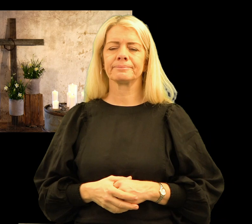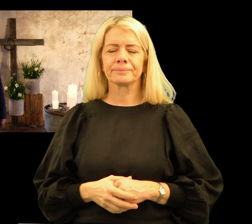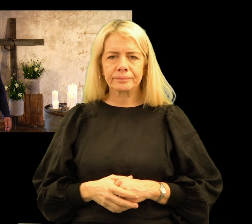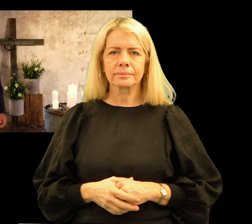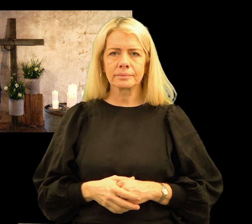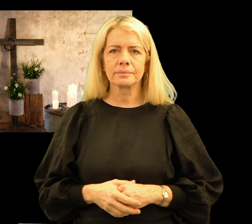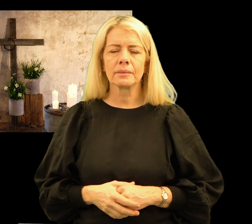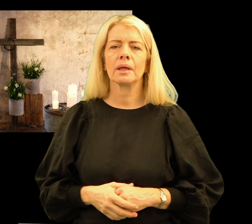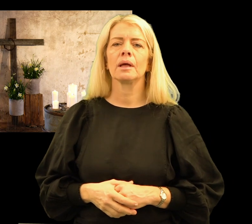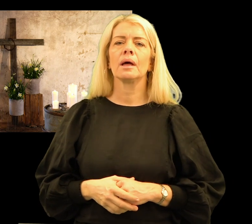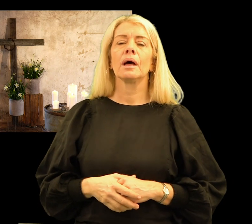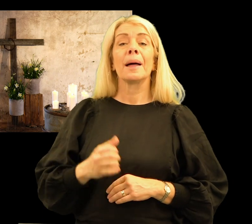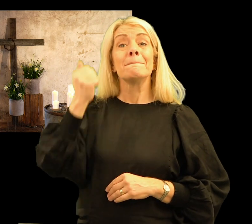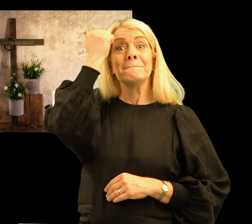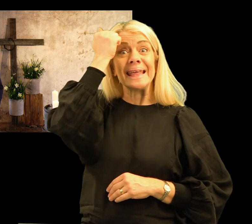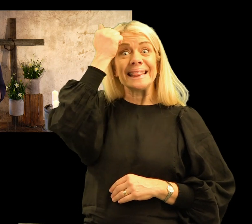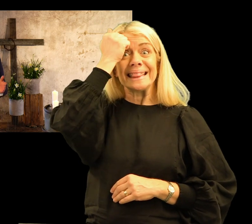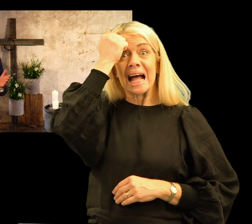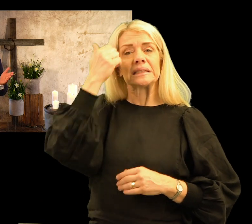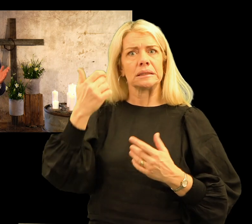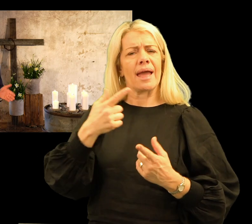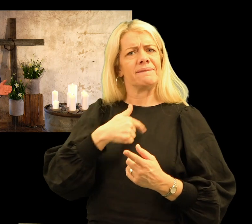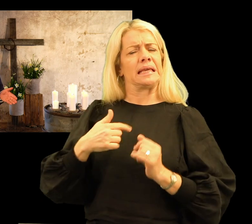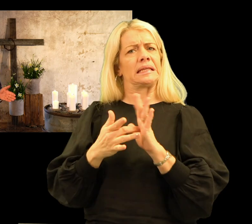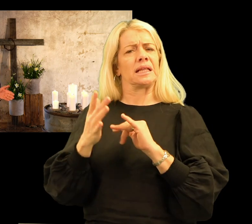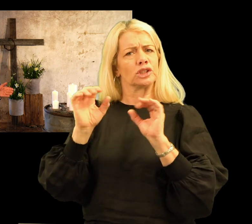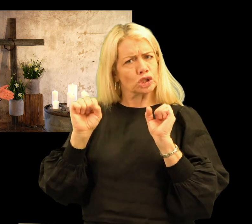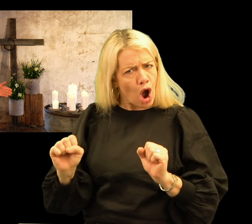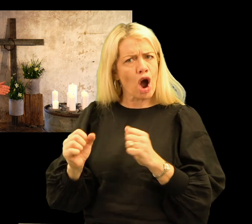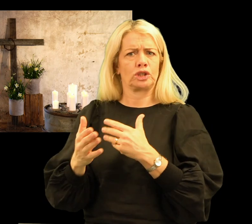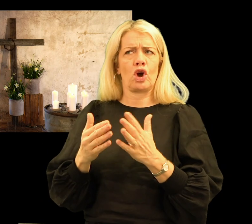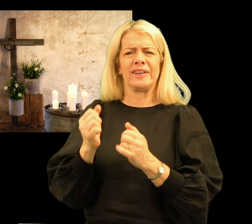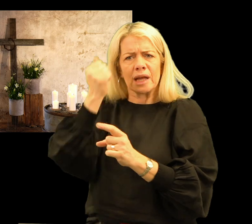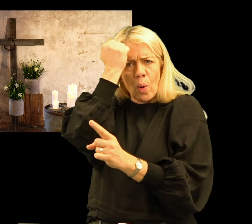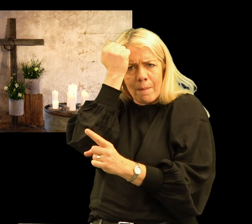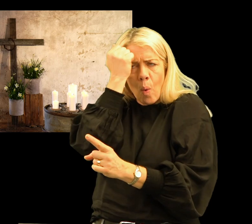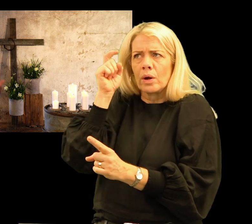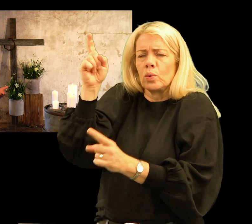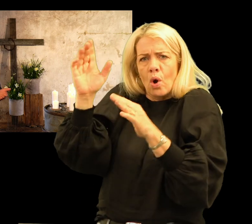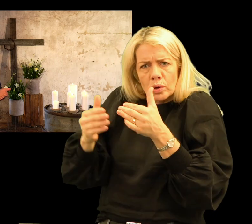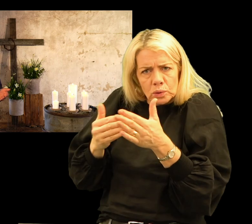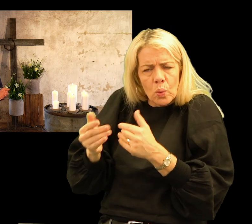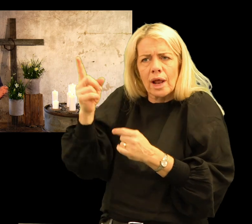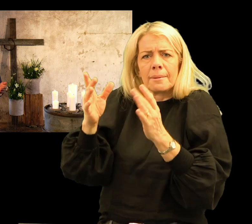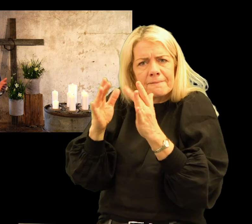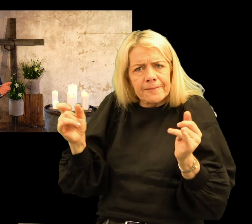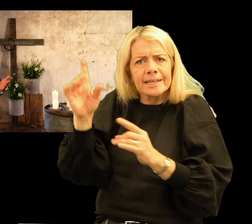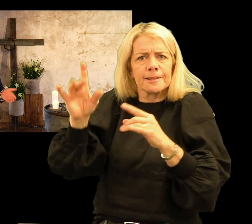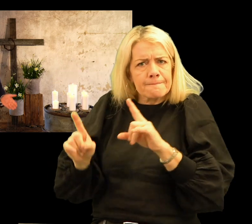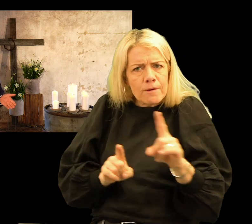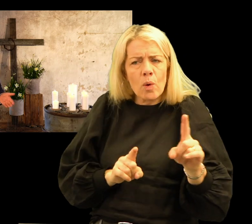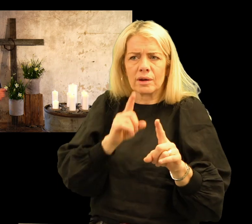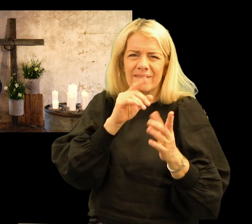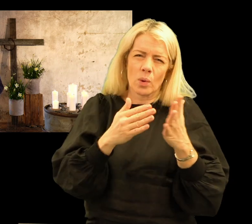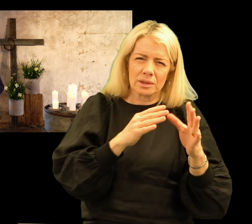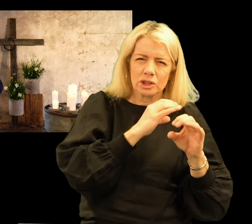Att minnas är en kristen kärnsyssla. Att minnas Guds skapande hand, att minnas hur Gud har befriat sitt